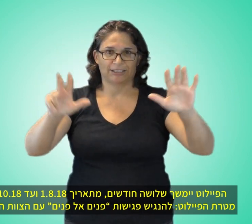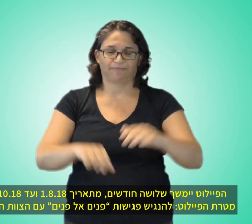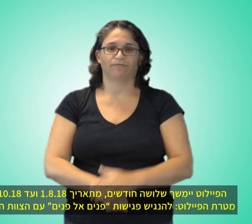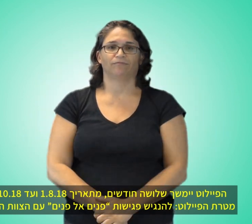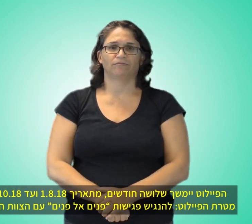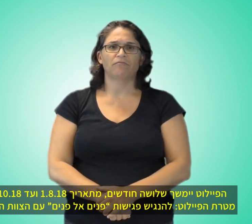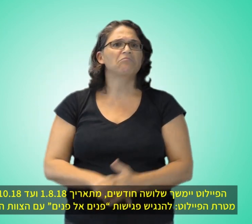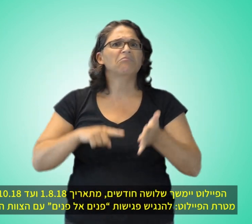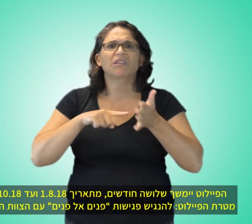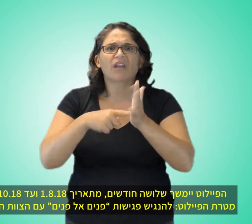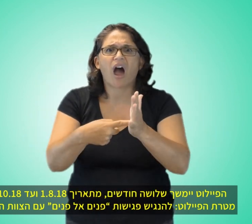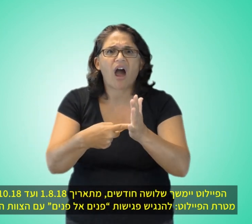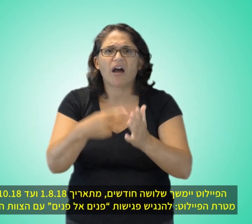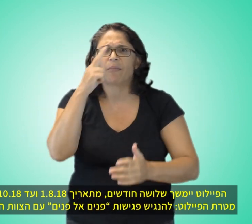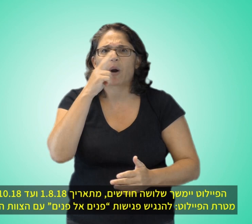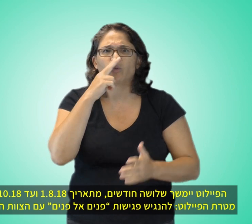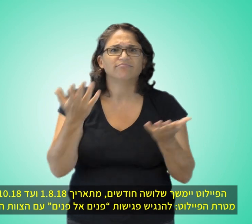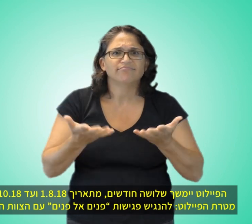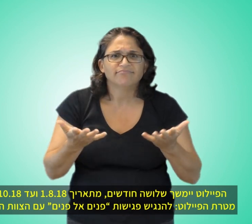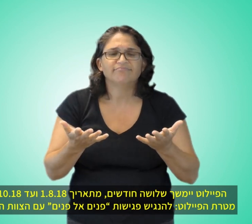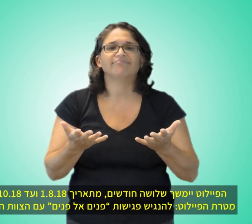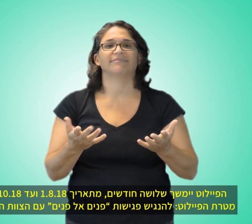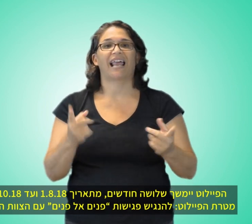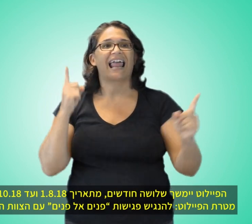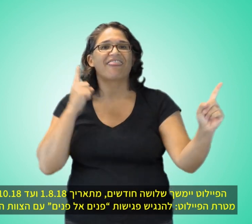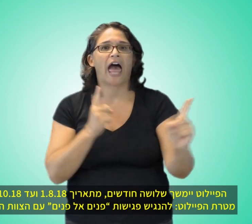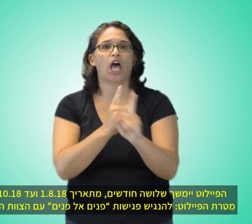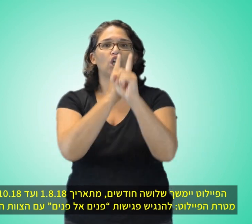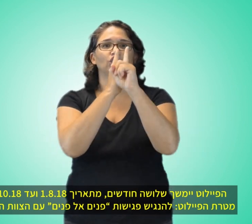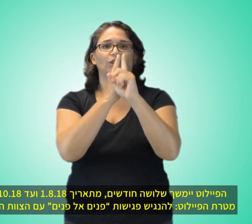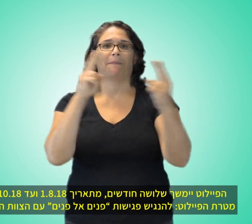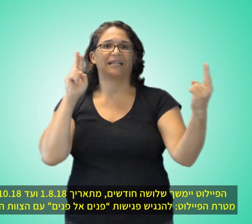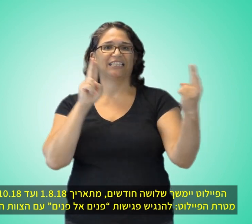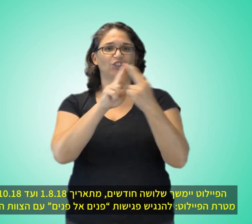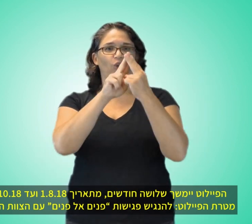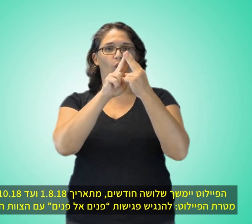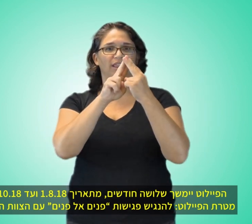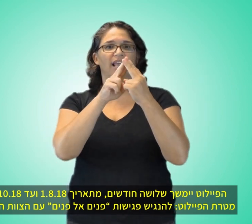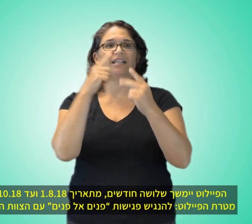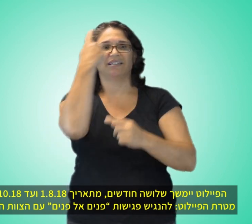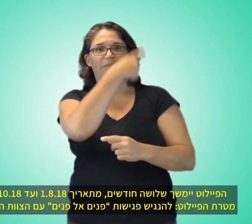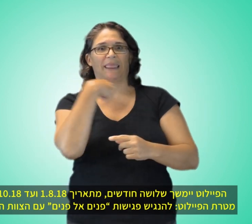לאוקטובר 2018. מטרת הפיילוט, להנגיש פגישות פנים אל פנים עם הצוות הרפואי.